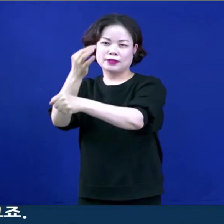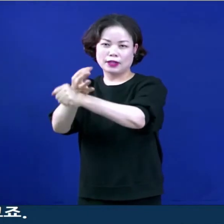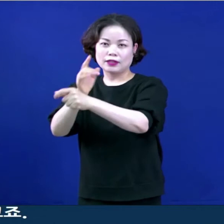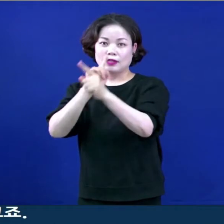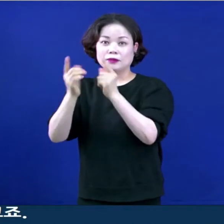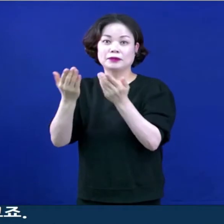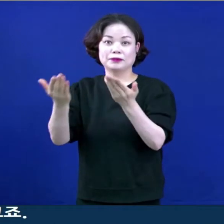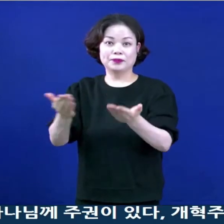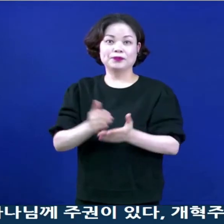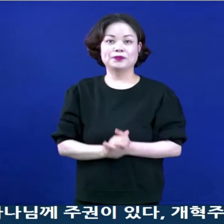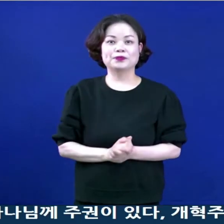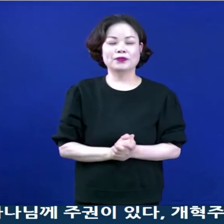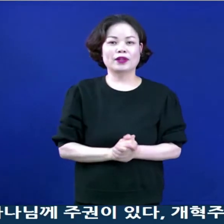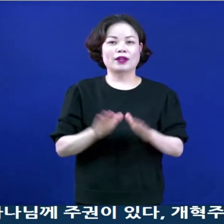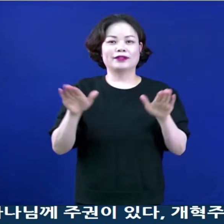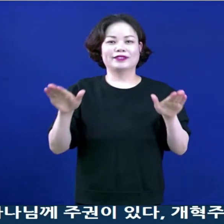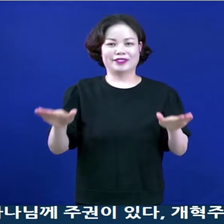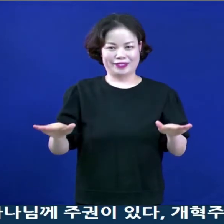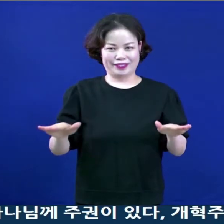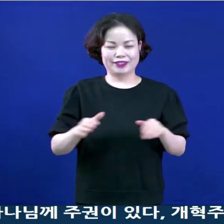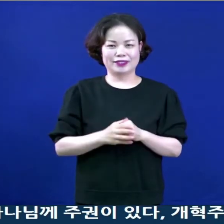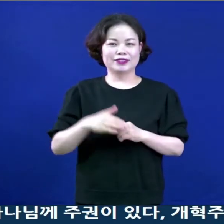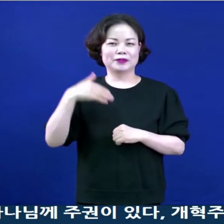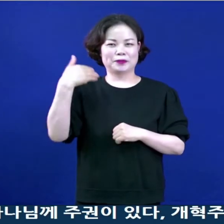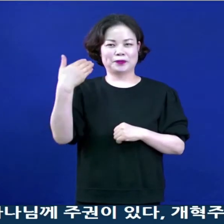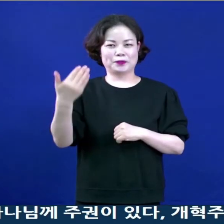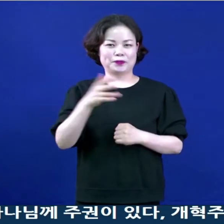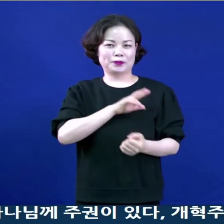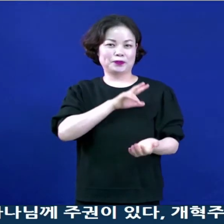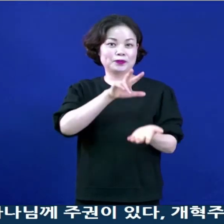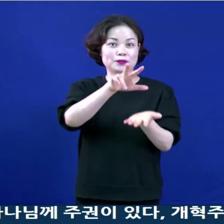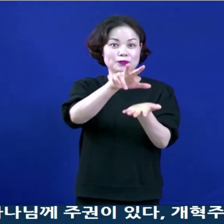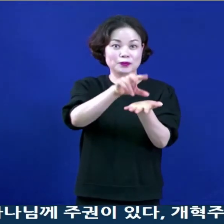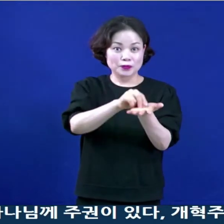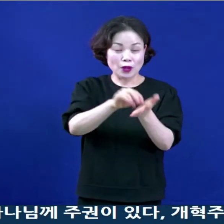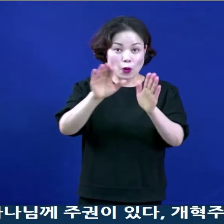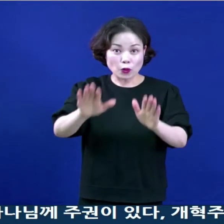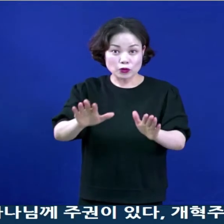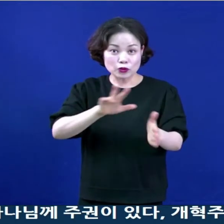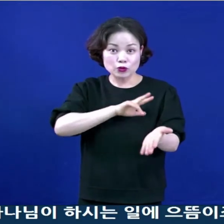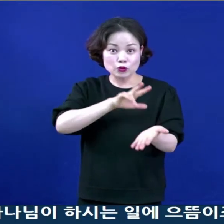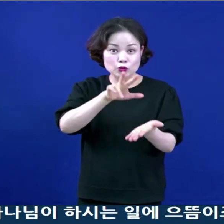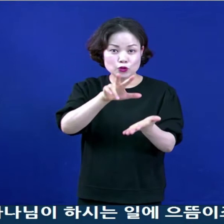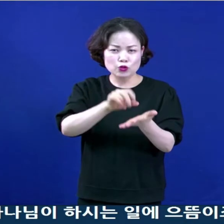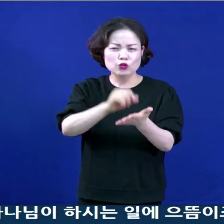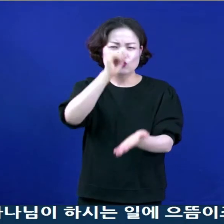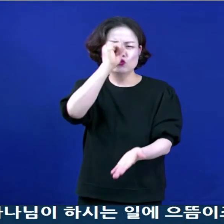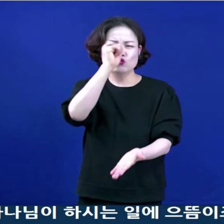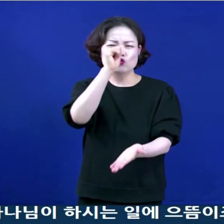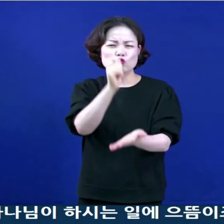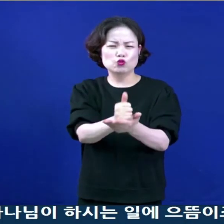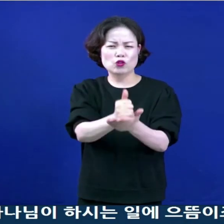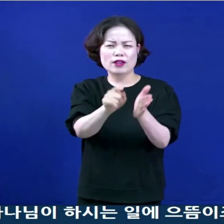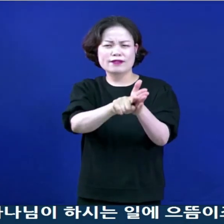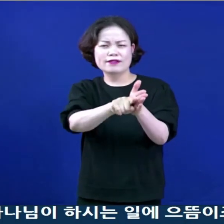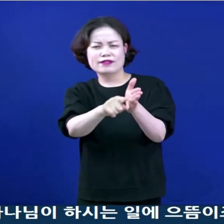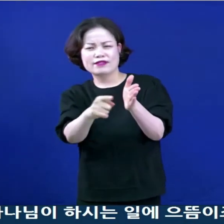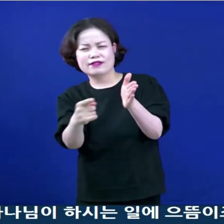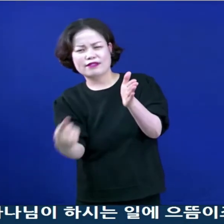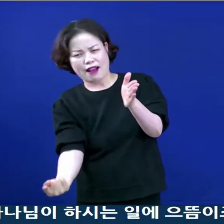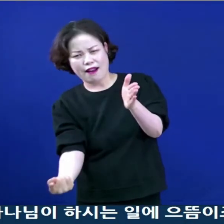수 있겠습니다. 오늘은 이제 그 다음 주제로 넘어갑니다. 오늘의 주제는 죄와 타락에